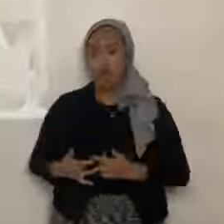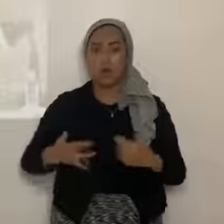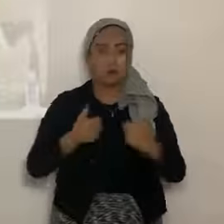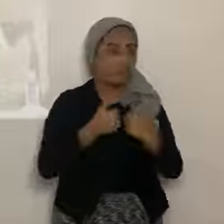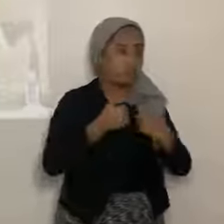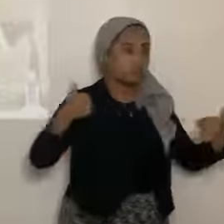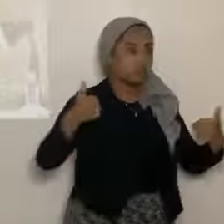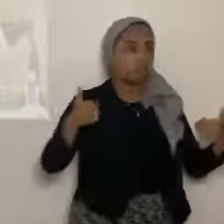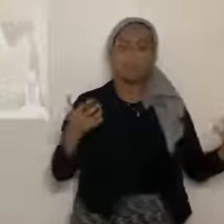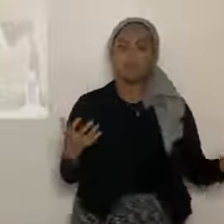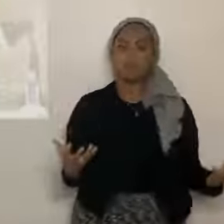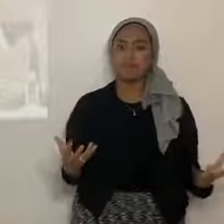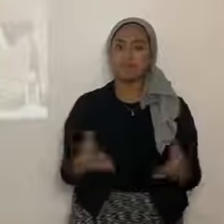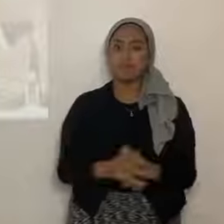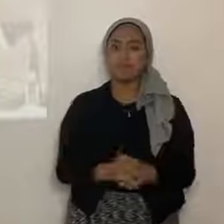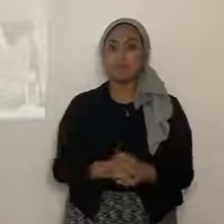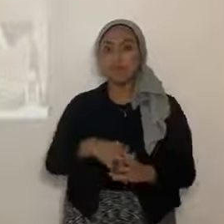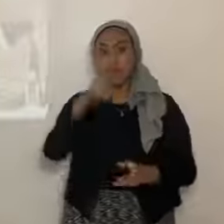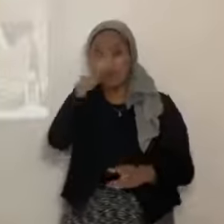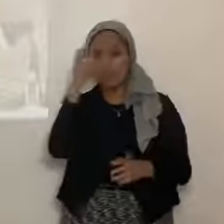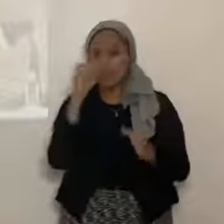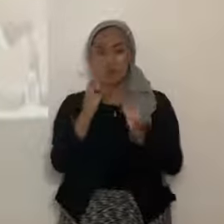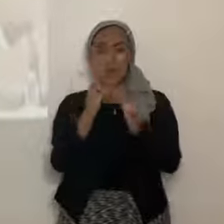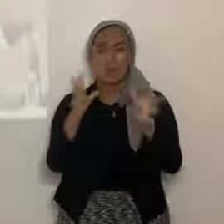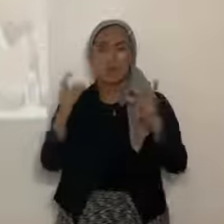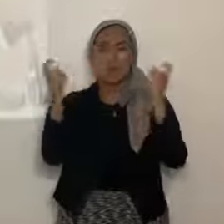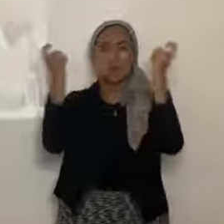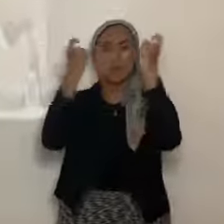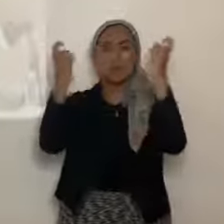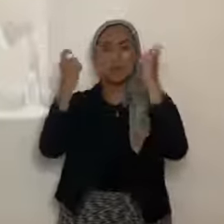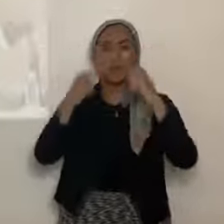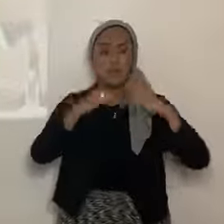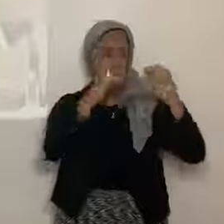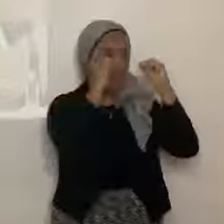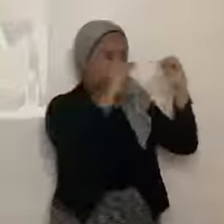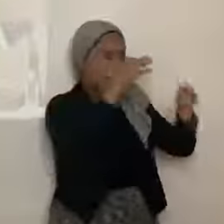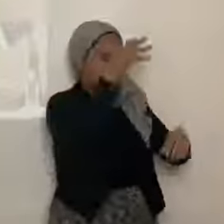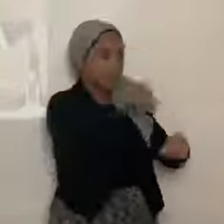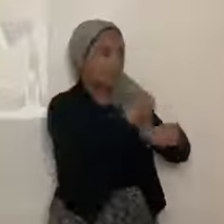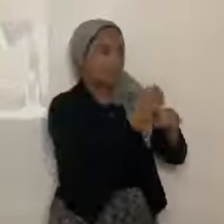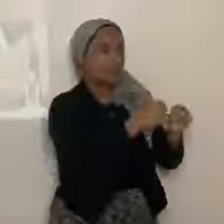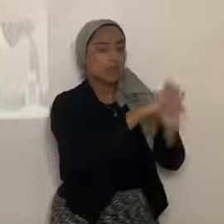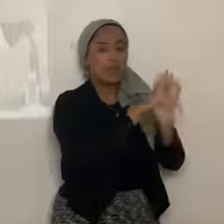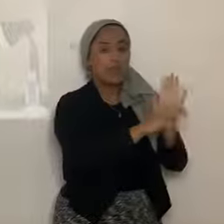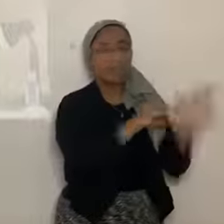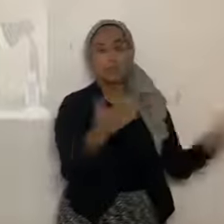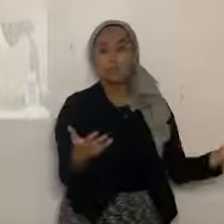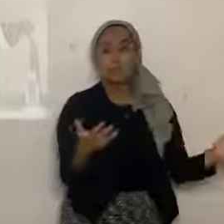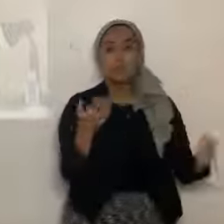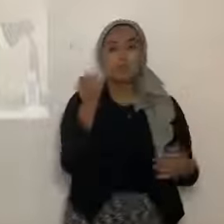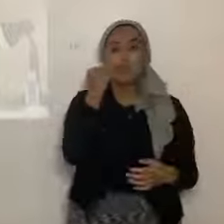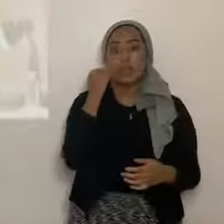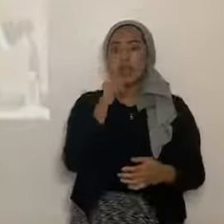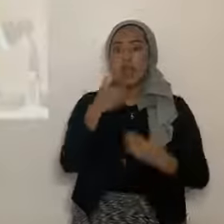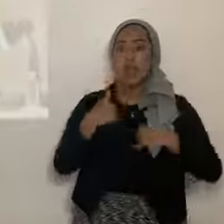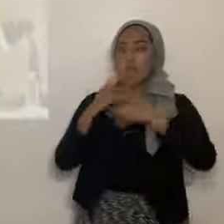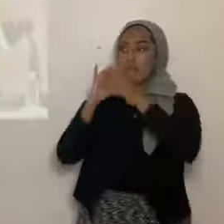mí. Pues en vano me honran, enseñando como doctrinas mandamientos de hombres. No tener comunión con el Eterno. O sea, crear una